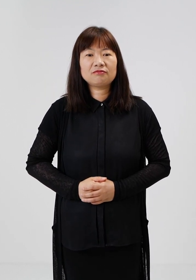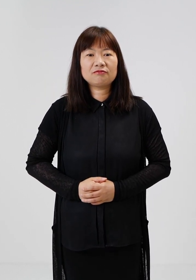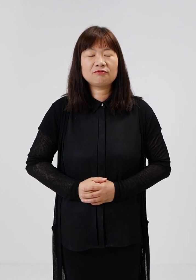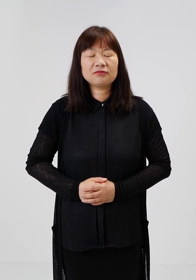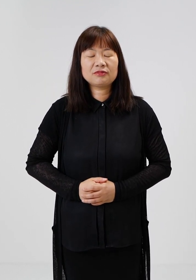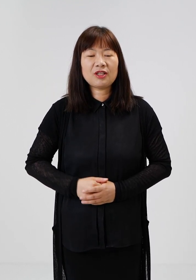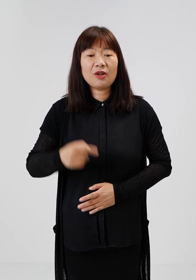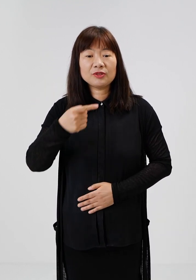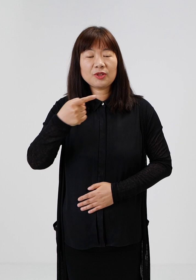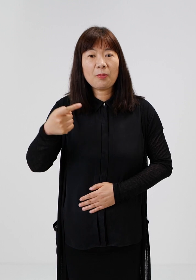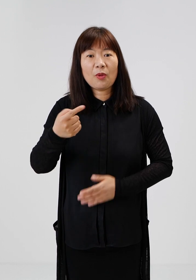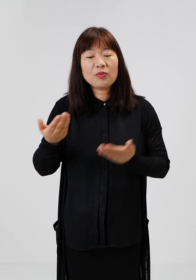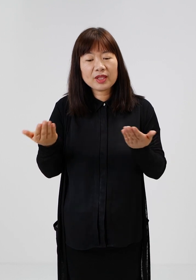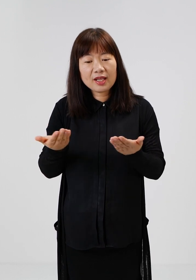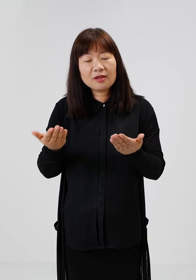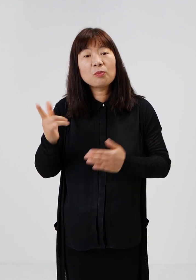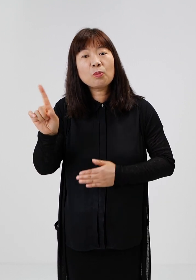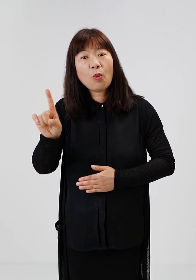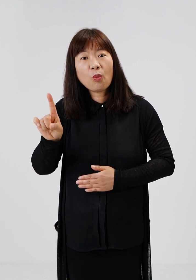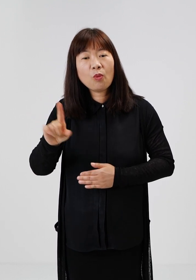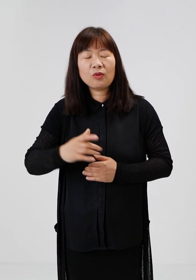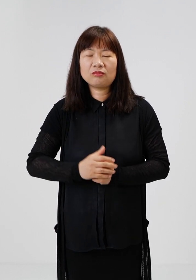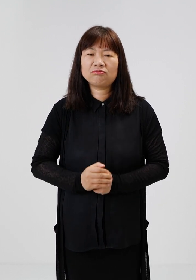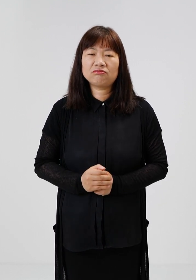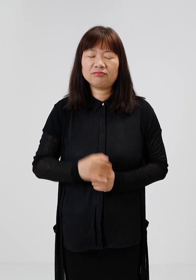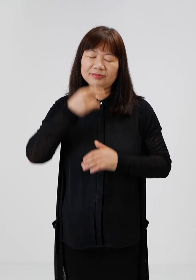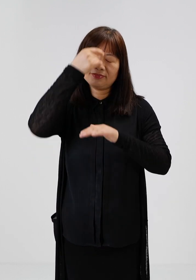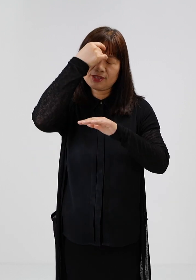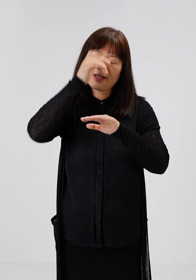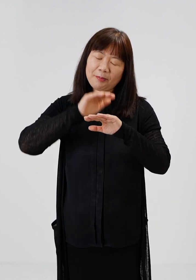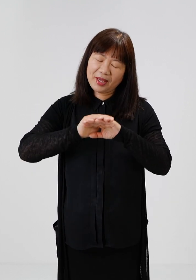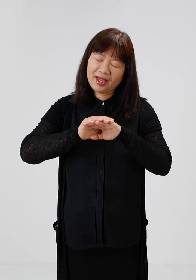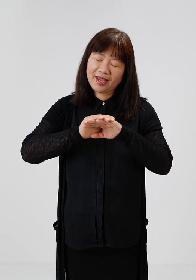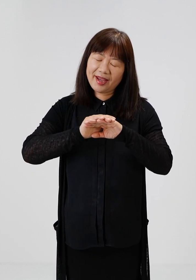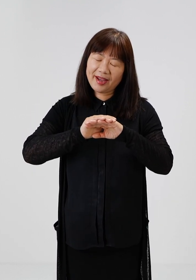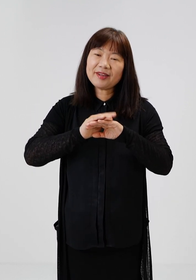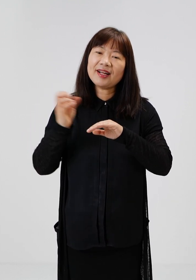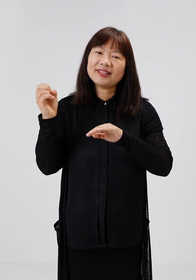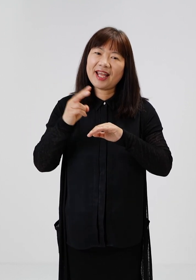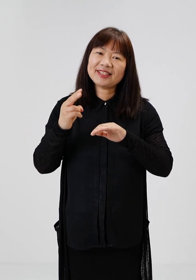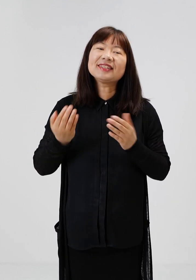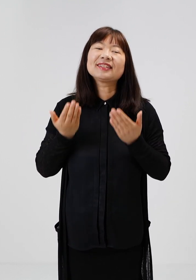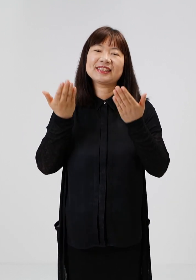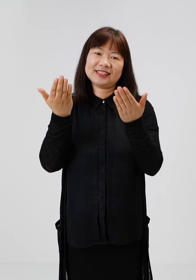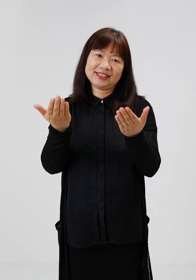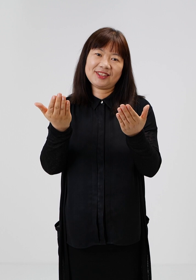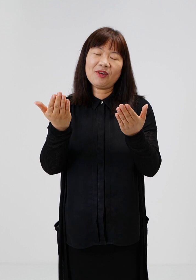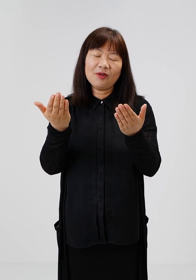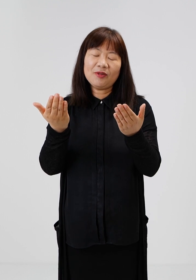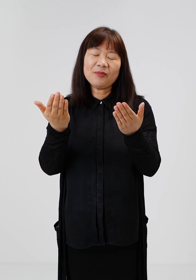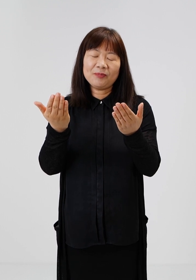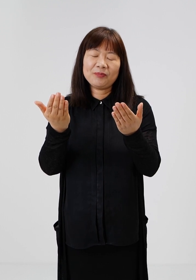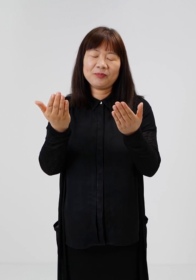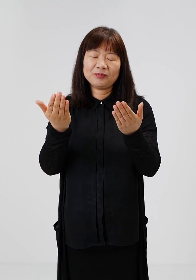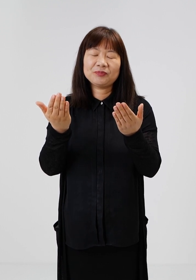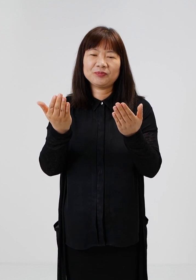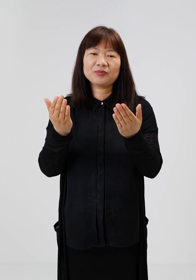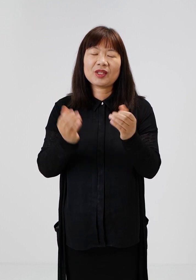제일 먼저 한 일이 뭐라고 했죠? 예배를 회복하는 것이라고 말씀을 드렸습니다. 그래서